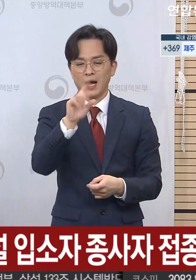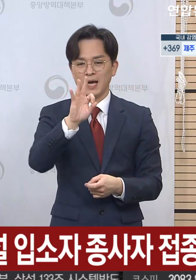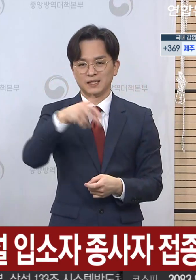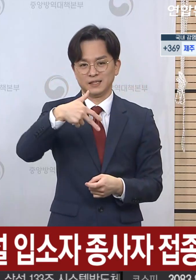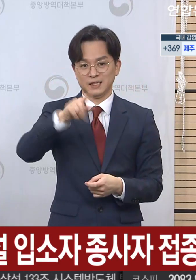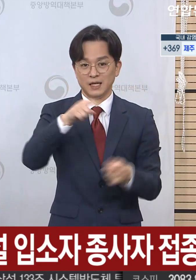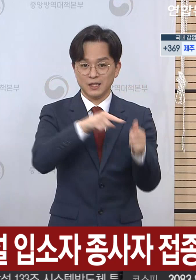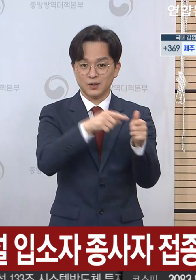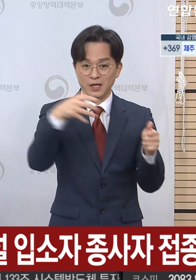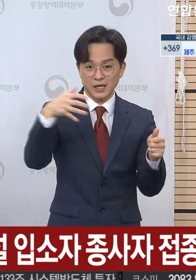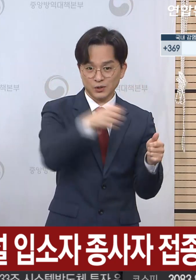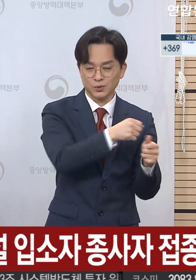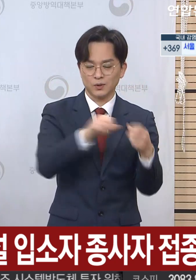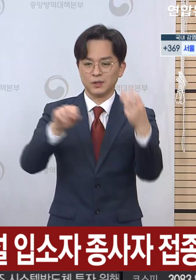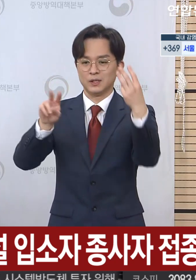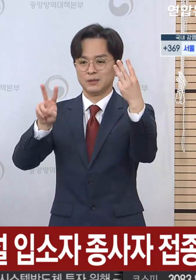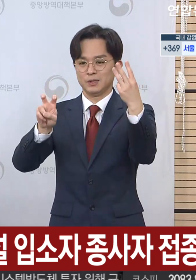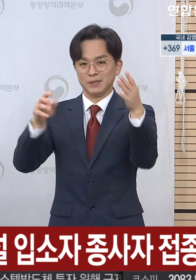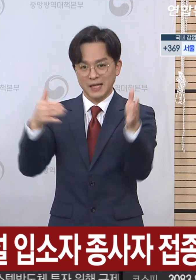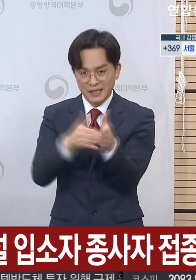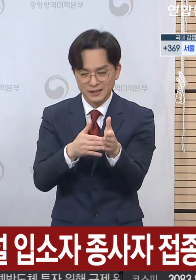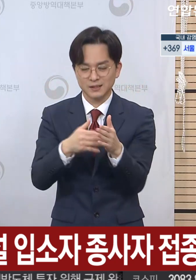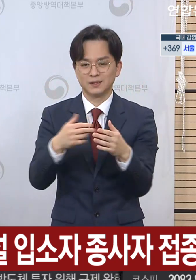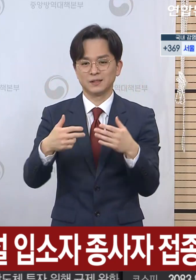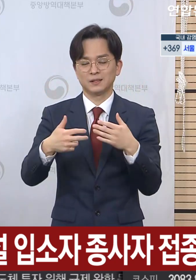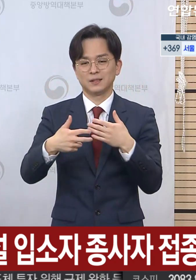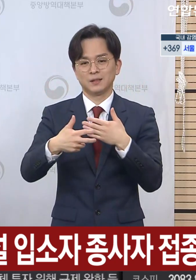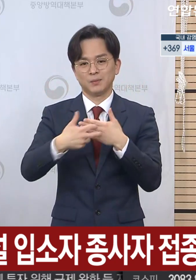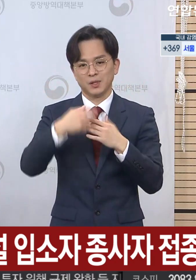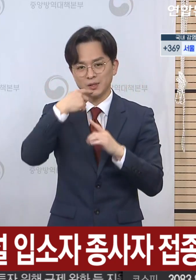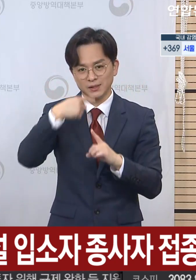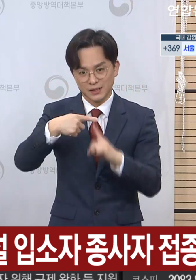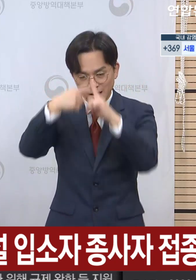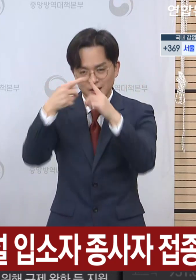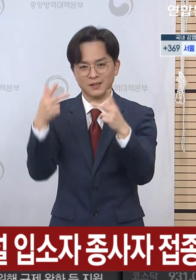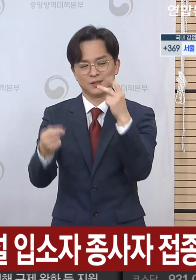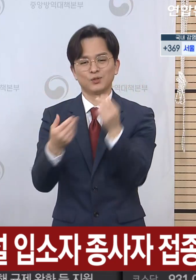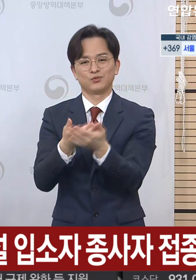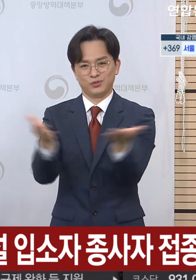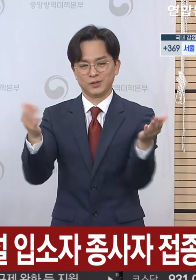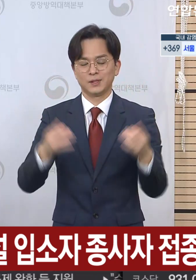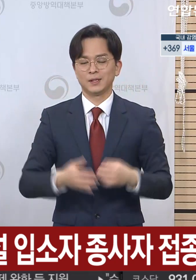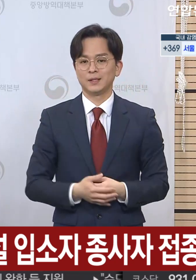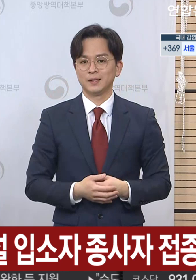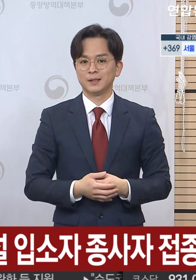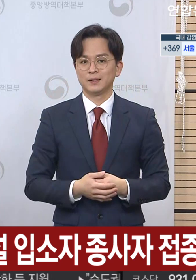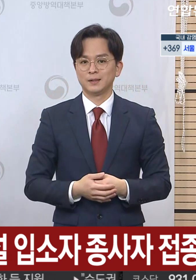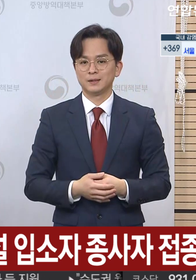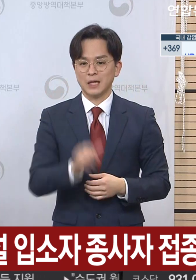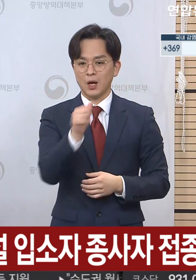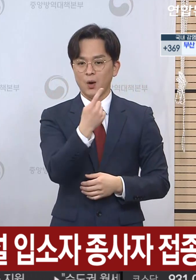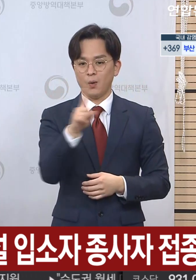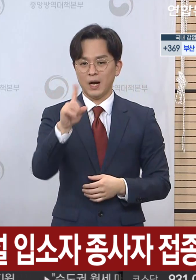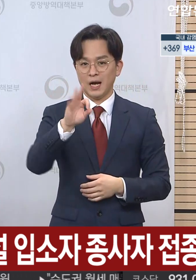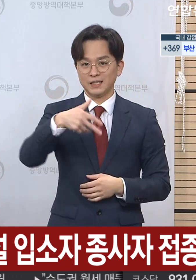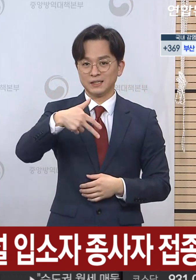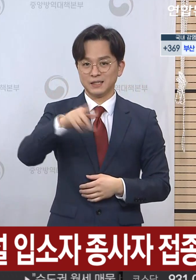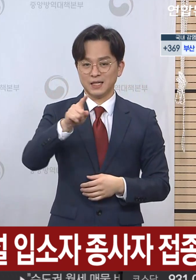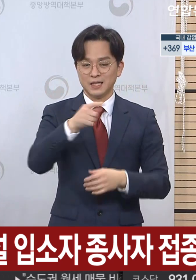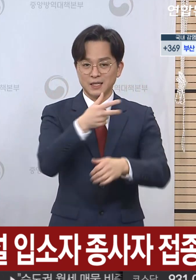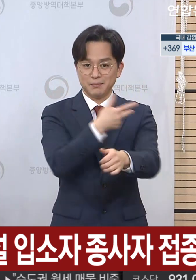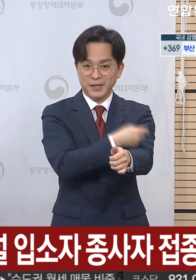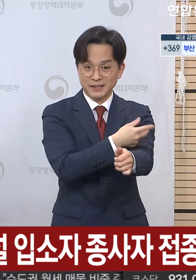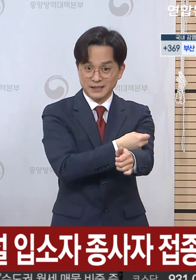접종은 3월 20일까지 완료할 계획입니다. 국제 백신 공급기구를 통해 도입된 화이자 백신은